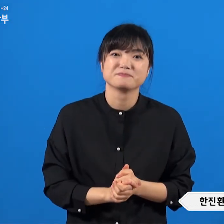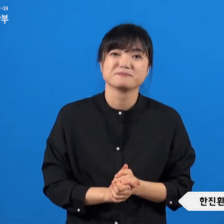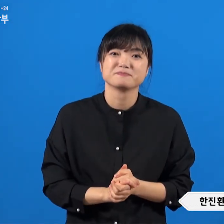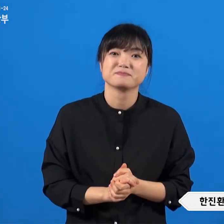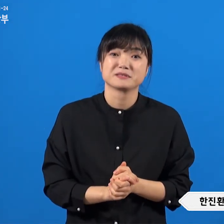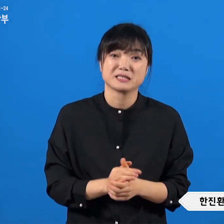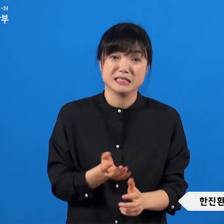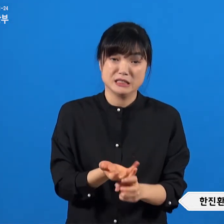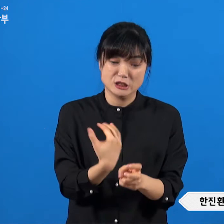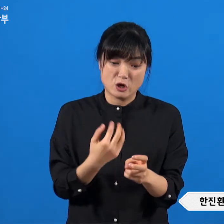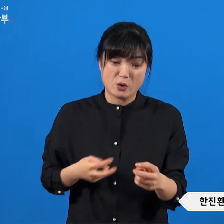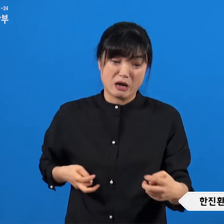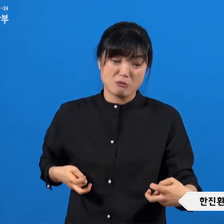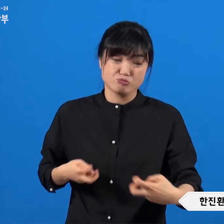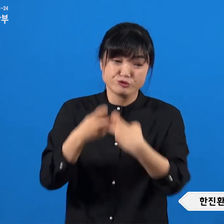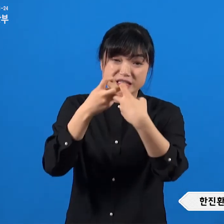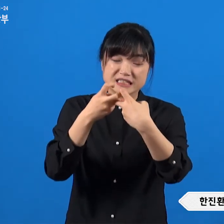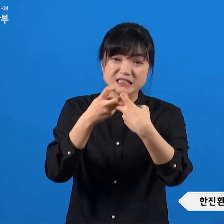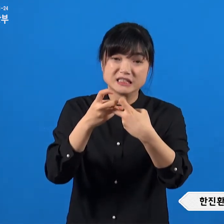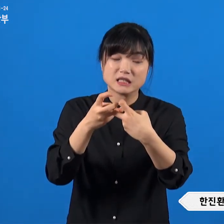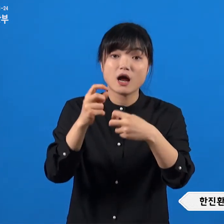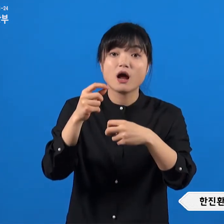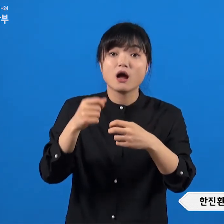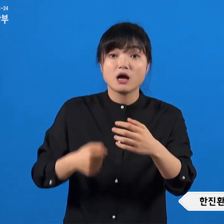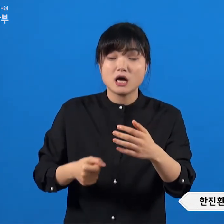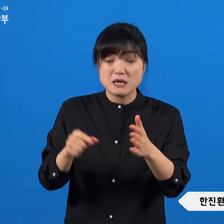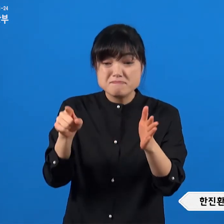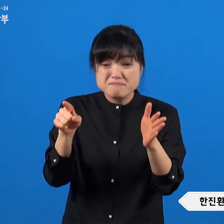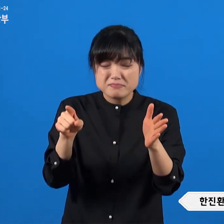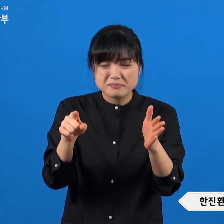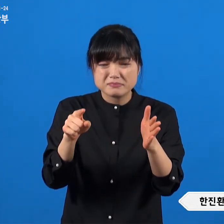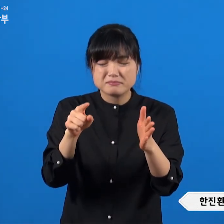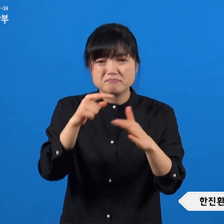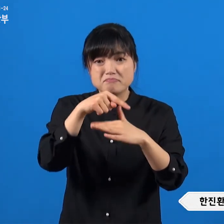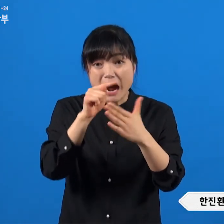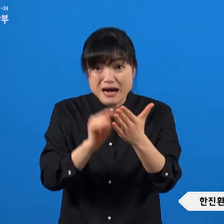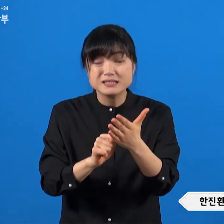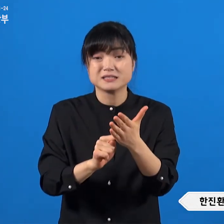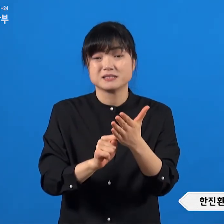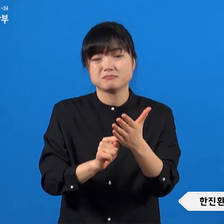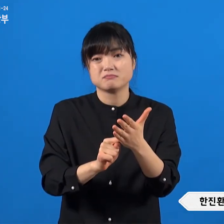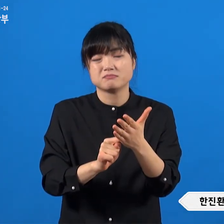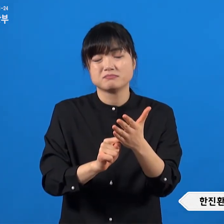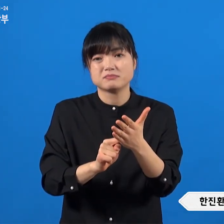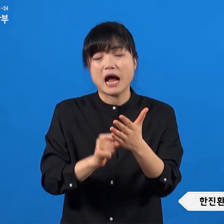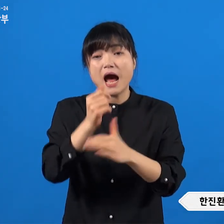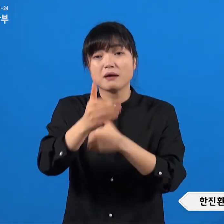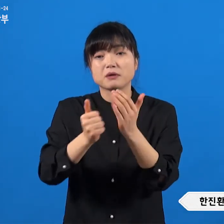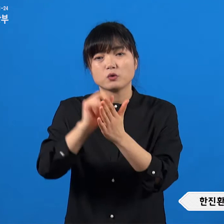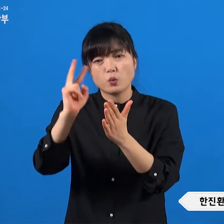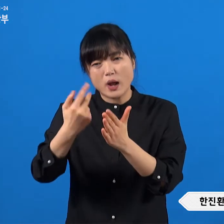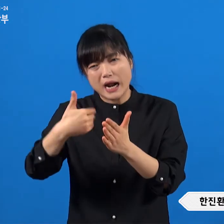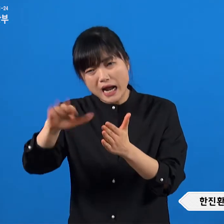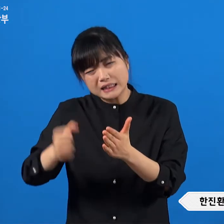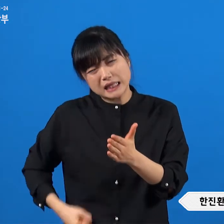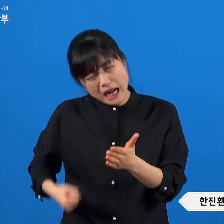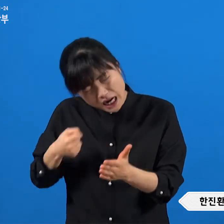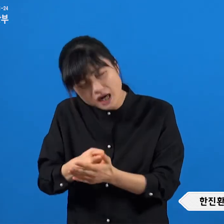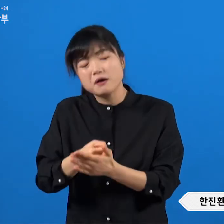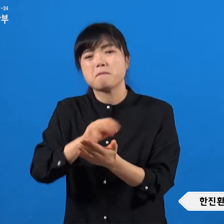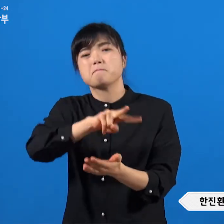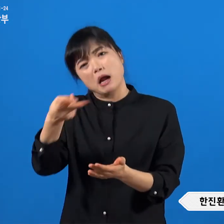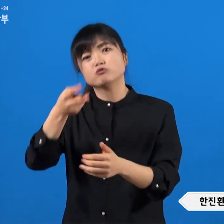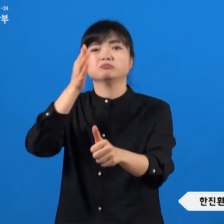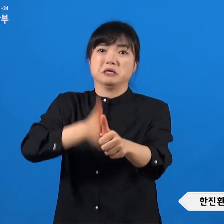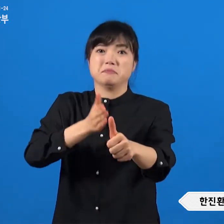트럭과 부딪힐 용기가 있다면 그 용기를 하나님께로 돌아갈 수 있는 용기로 바꿔야 됩니다. 그러면 살 수 있습니다.